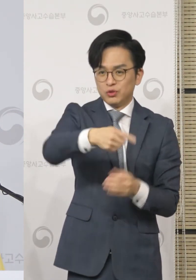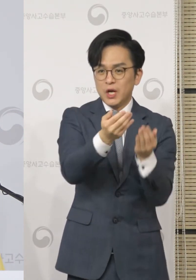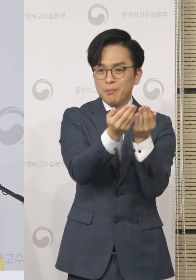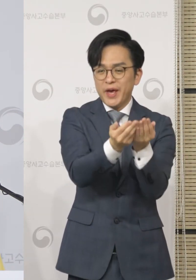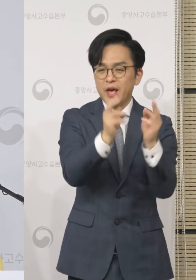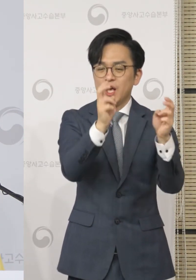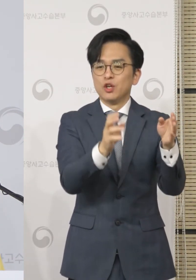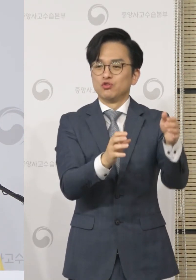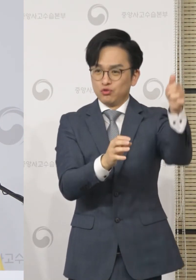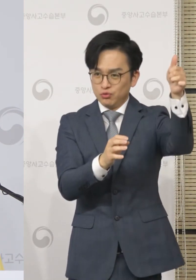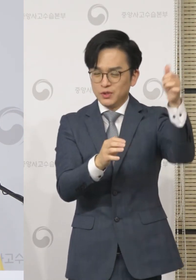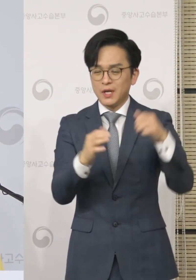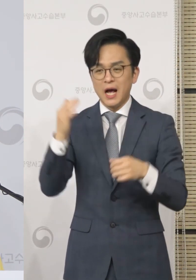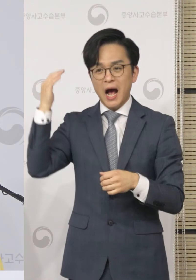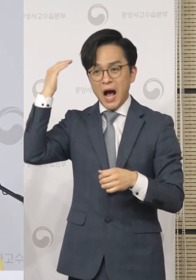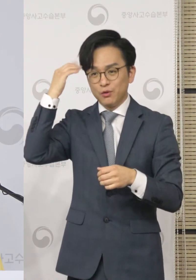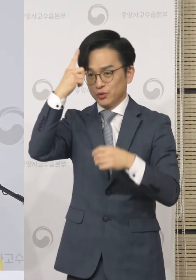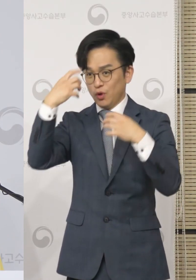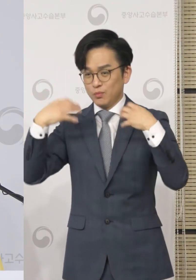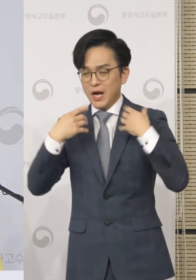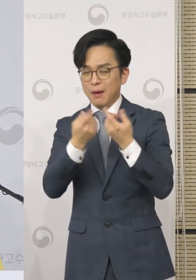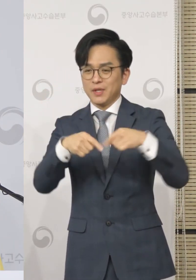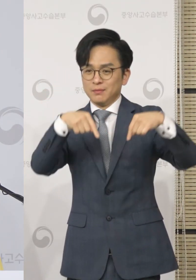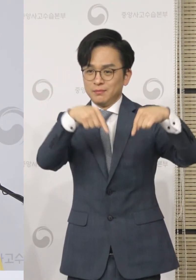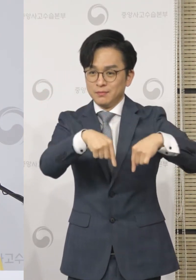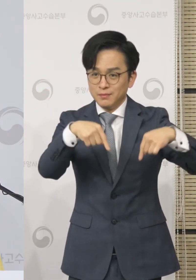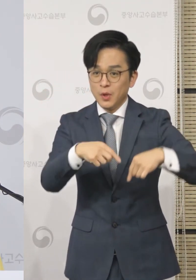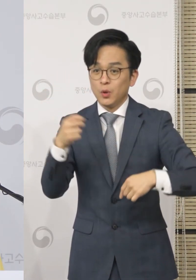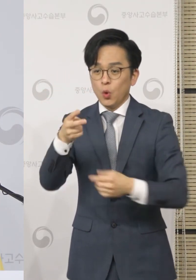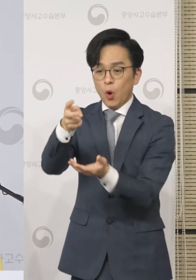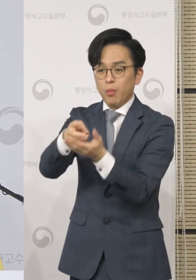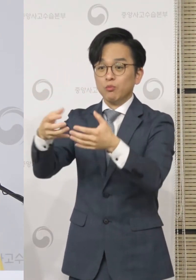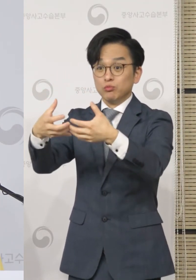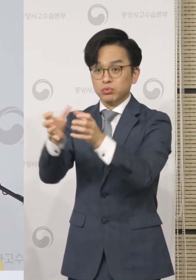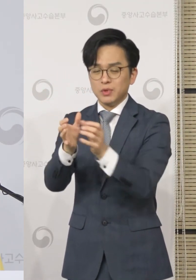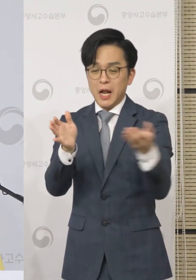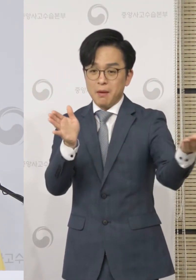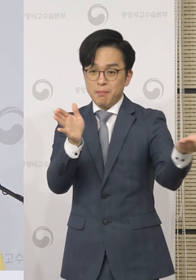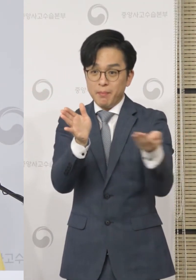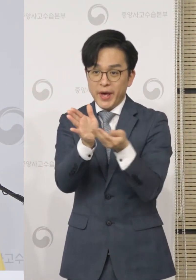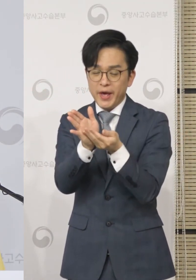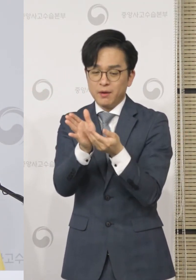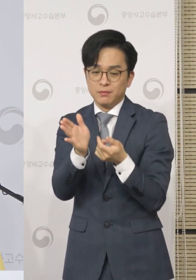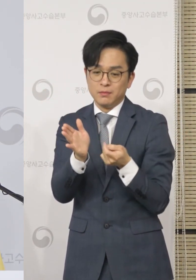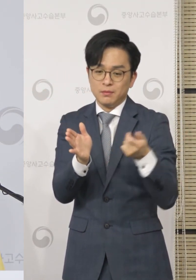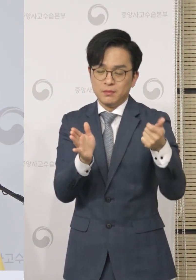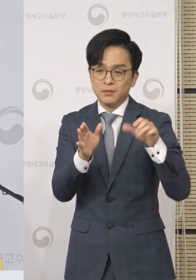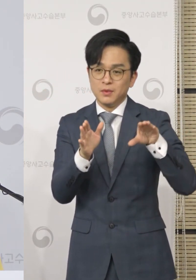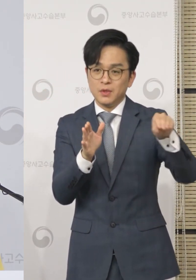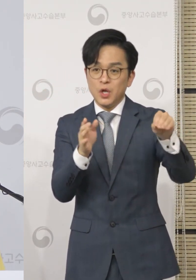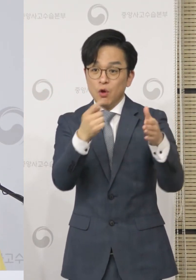등에 관련 내용을 통보하고 법무부는 조속히 입항 금지와 관련된 출입국